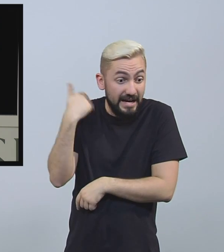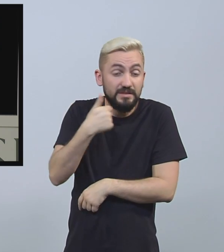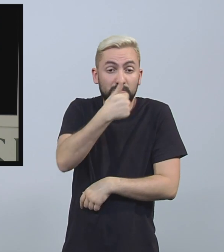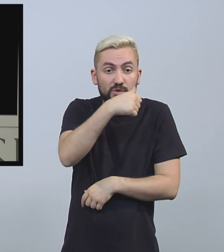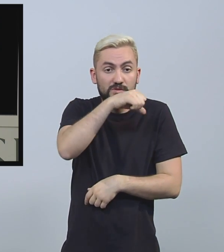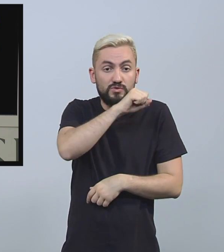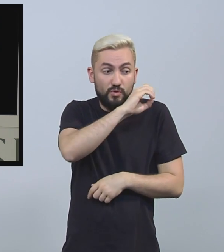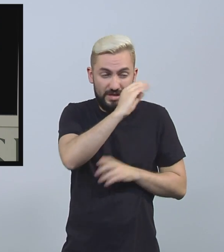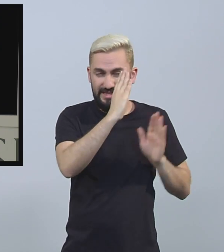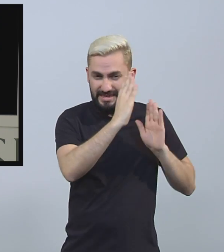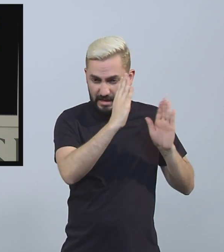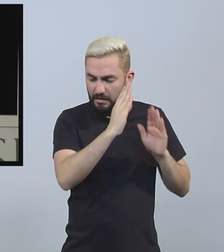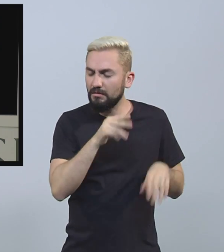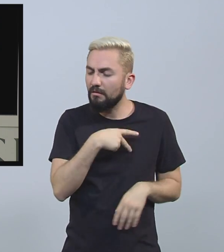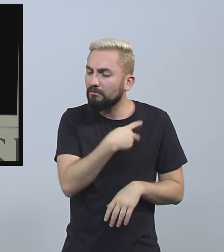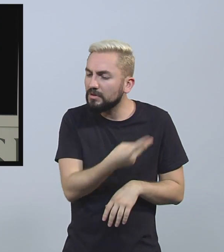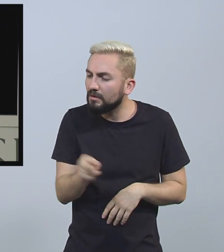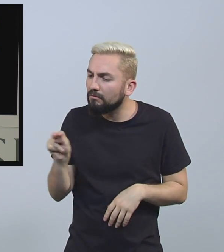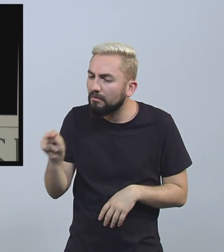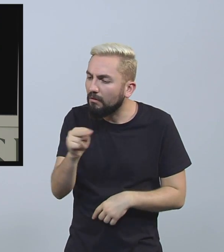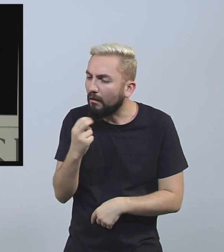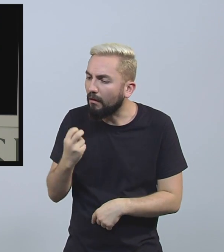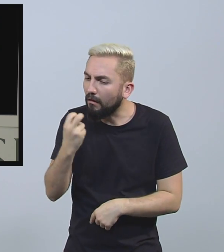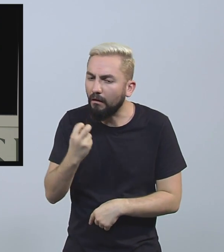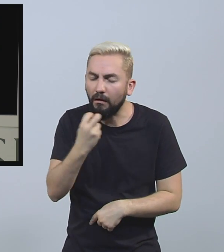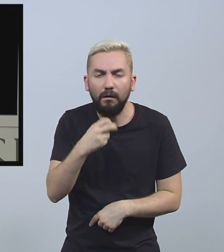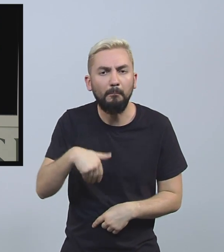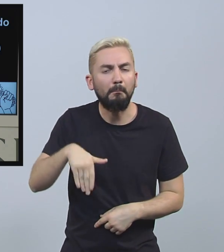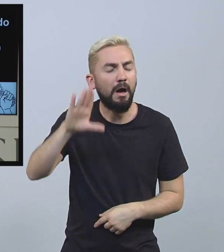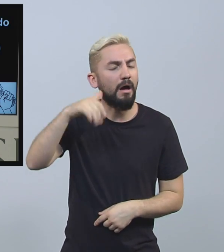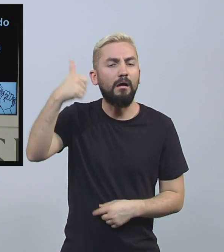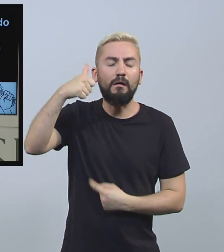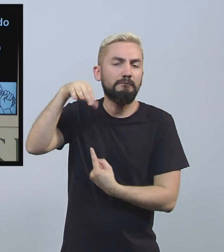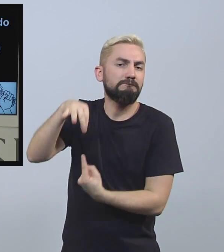era majoritariamente oralista.